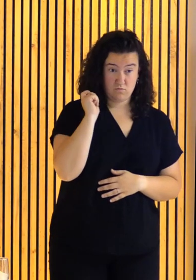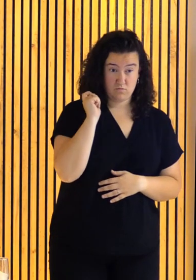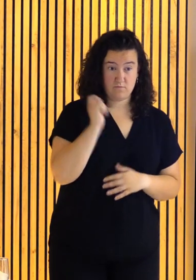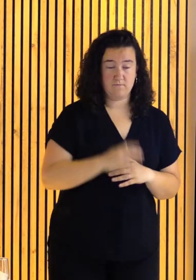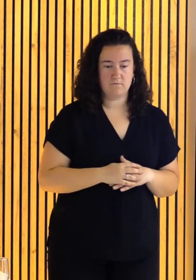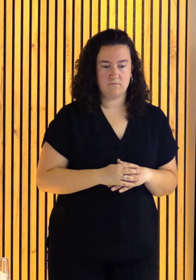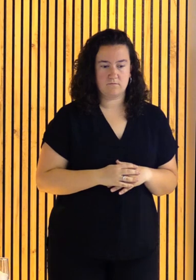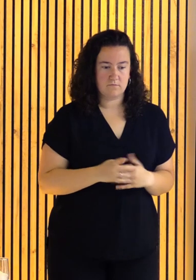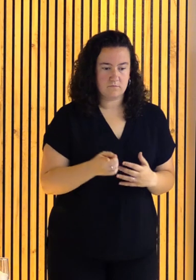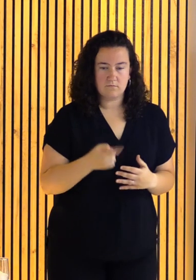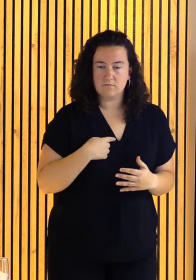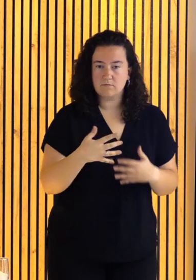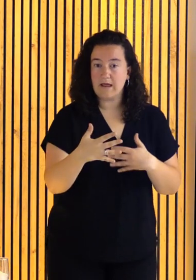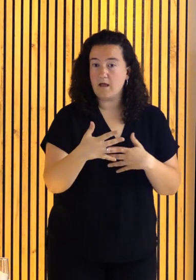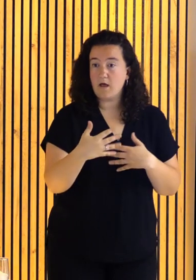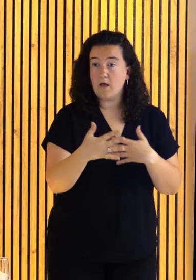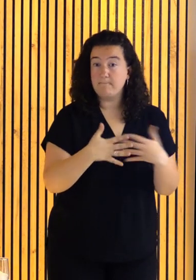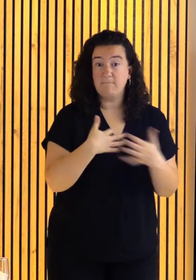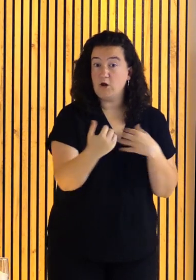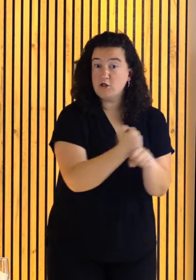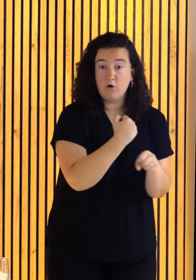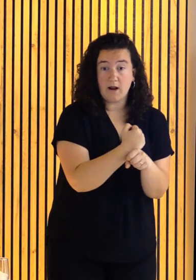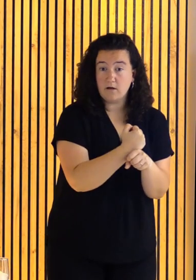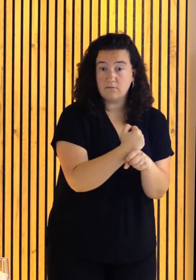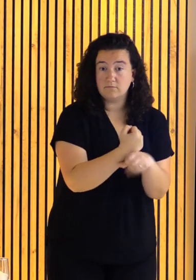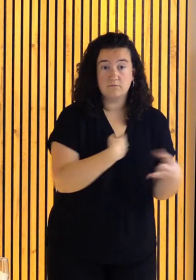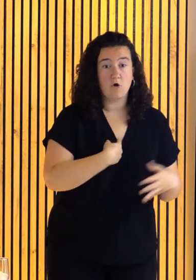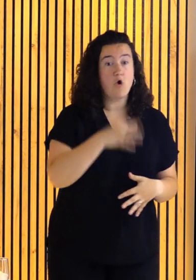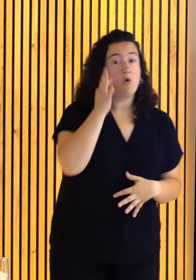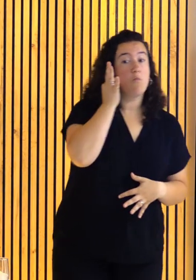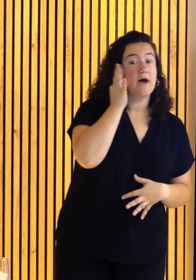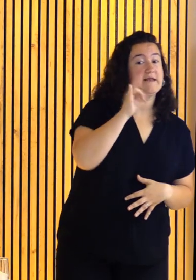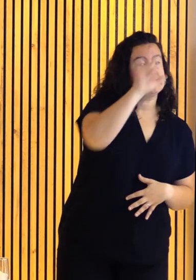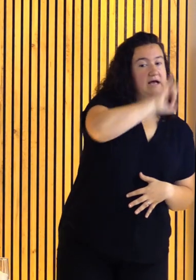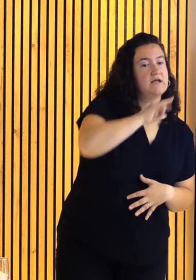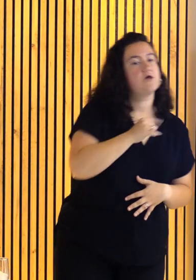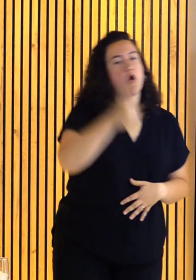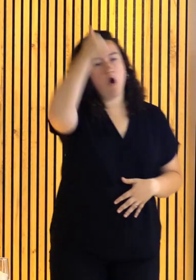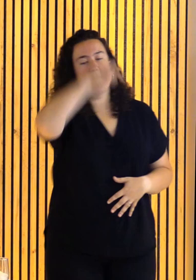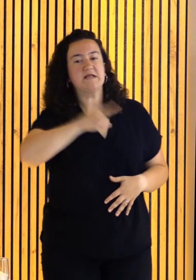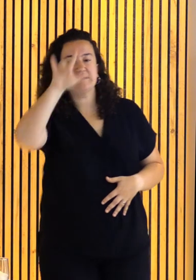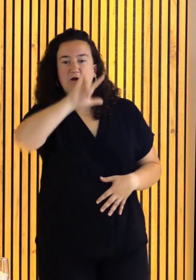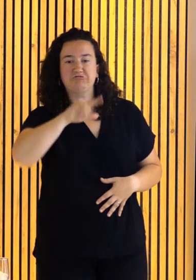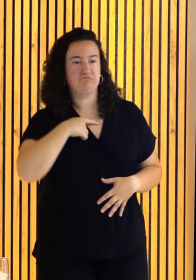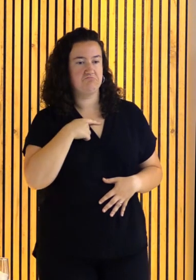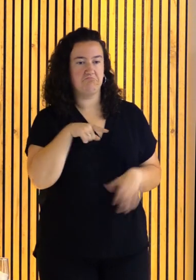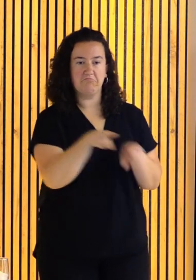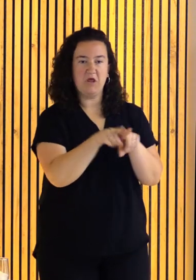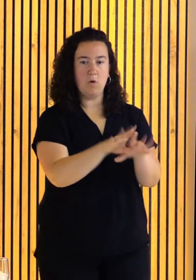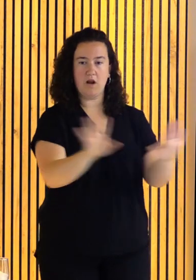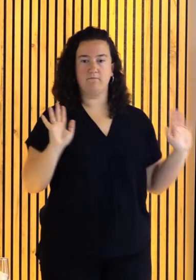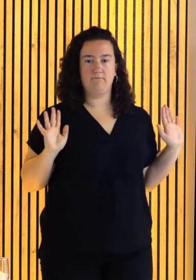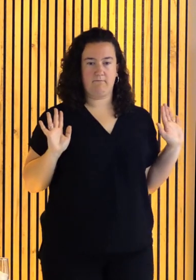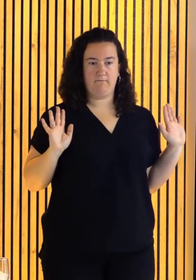eskulan gisa, berdin-berdin kontsideratzen zituztela emakume beltzak eta gizon beltzak. Hau da, ez zeukatela